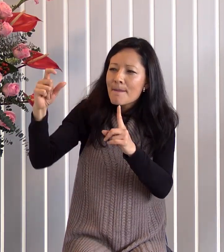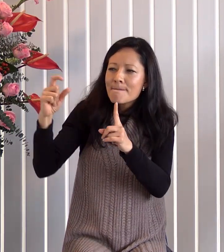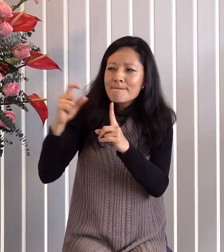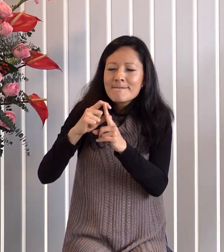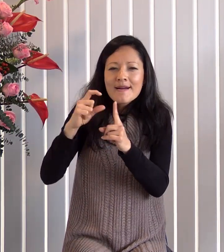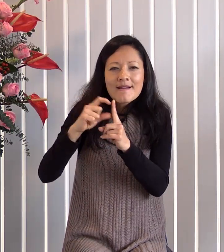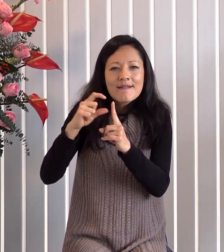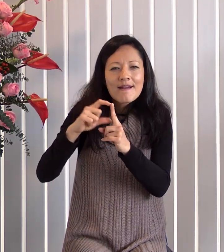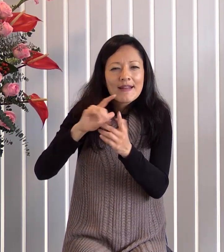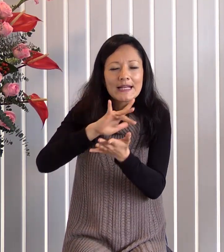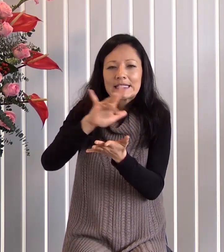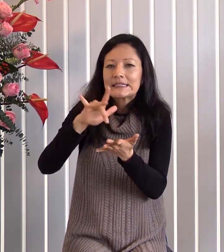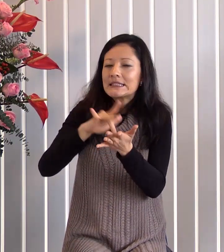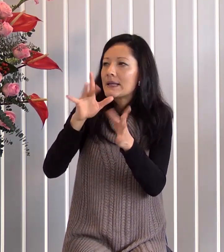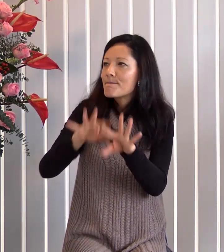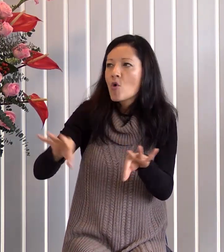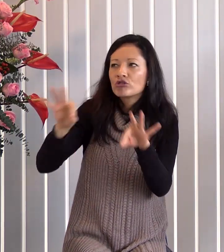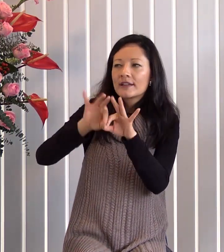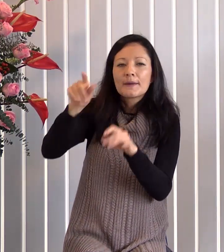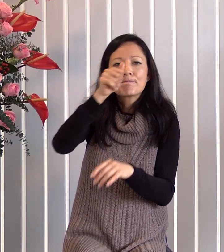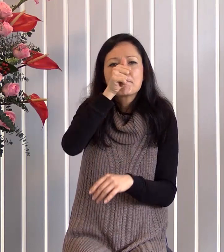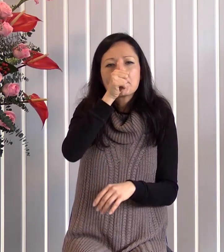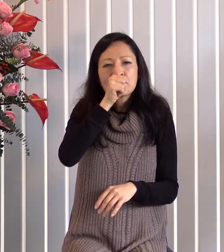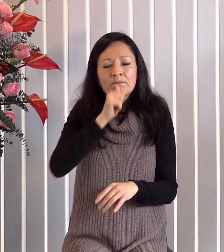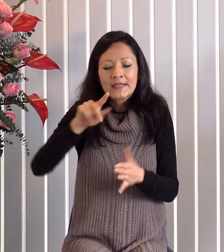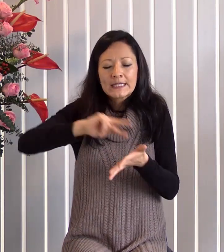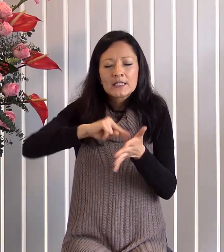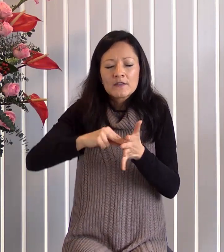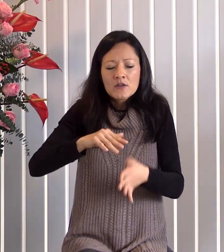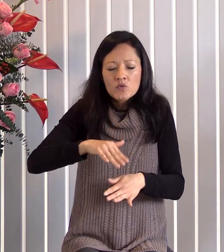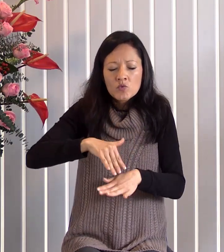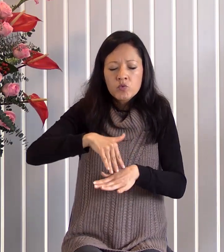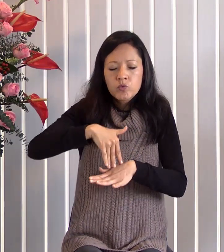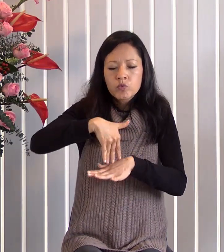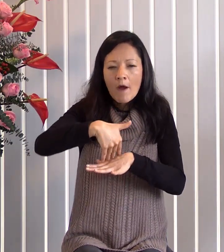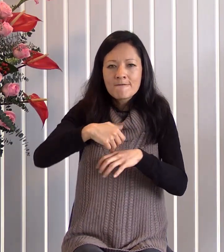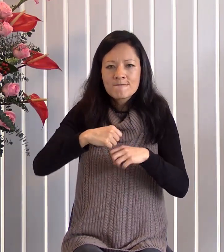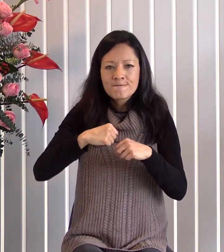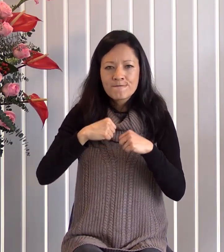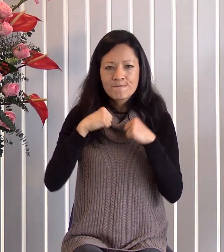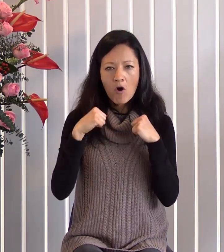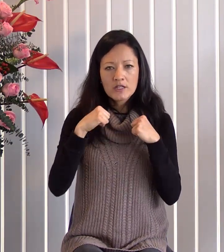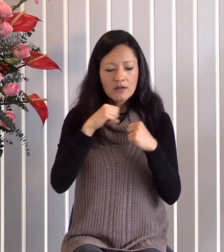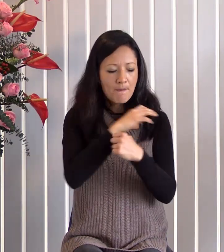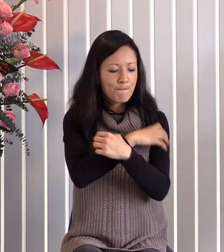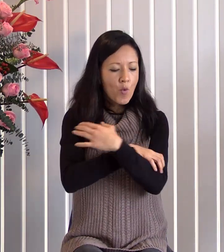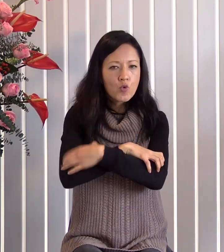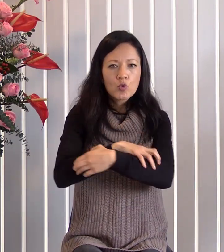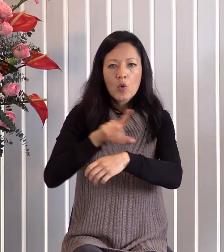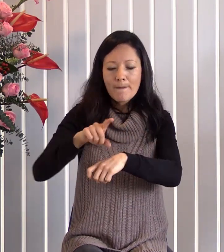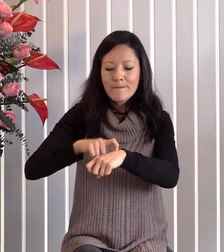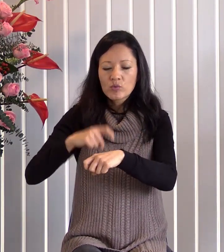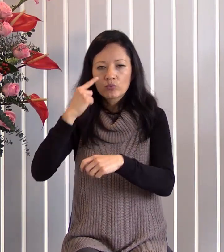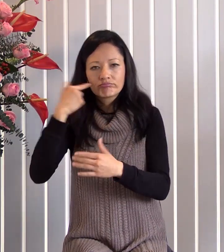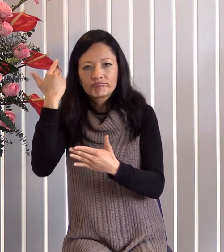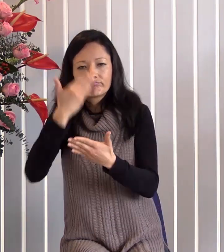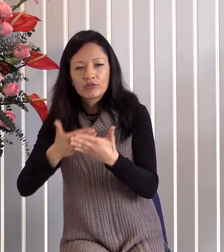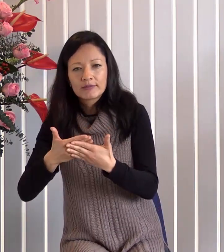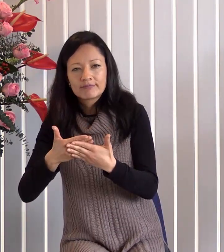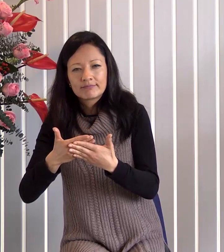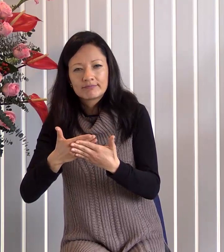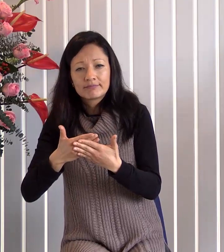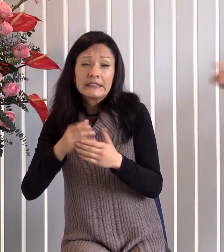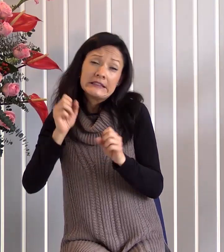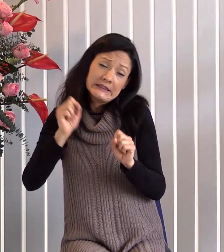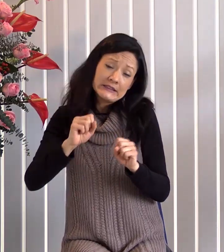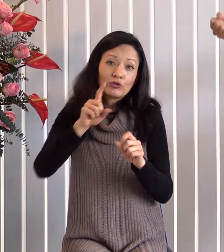Apocalipsis. La paciencia significa fortalecer los músculos en la prueba.